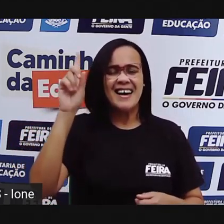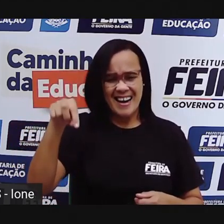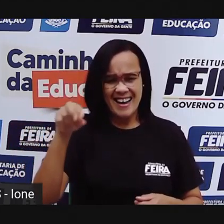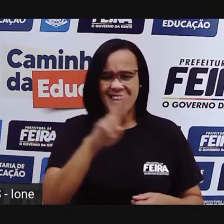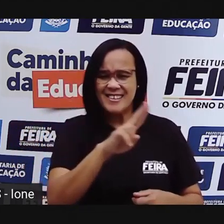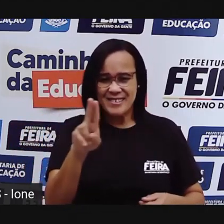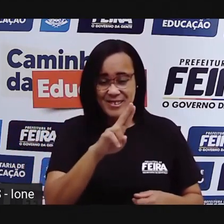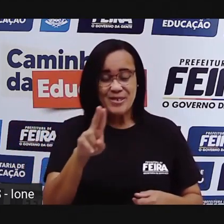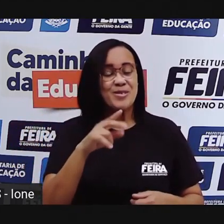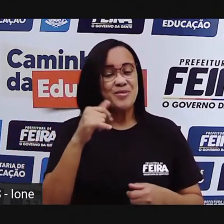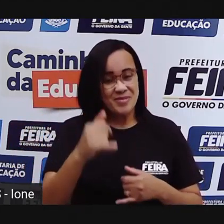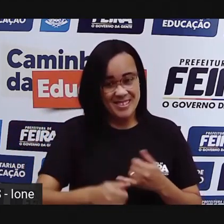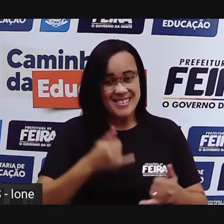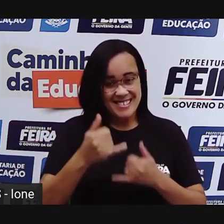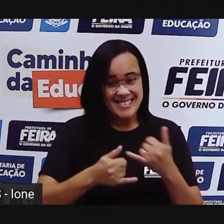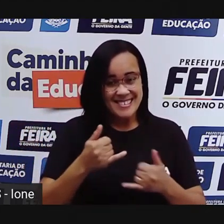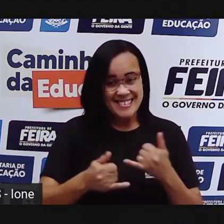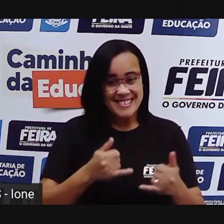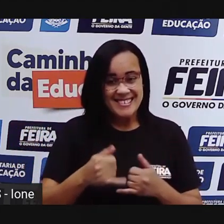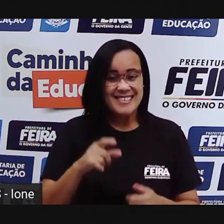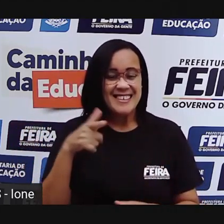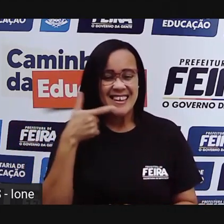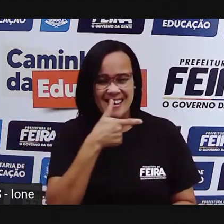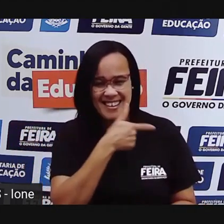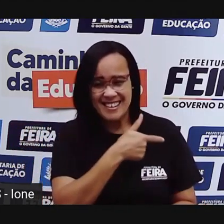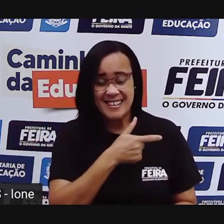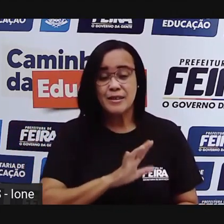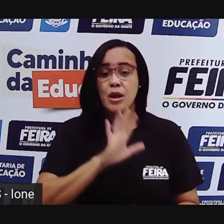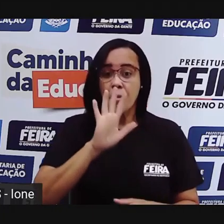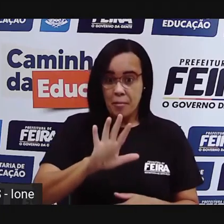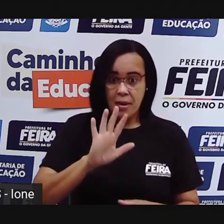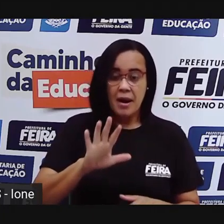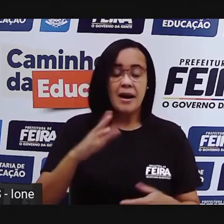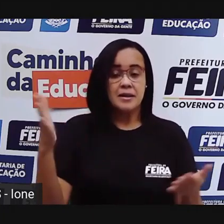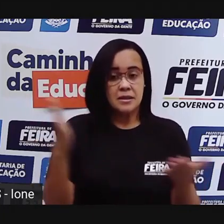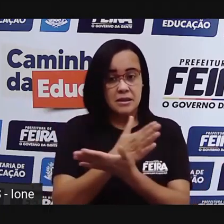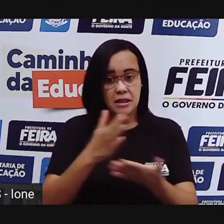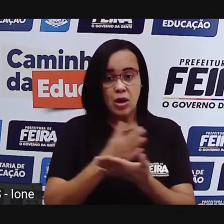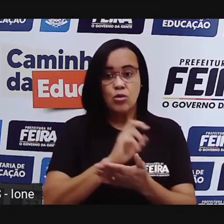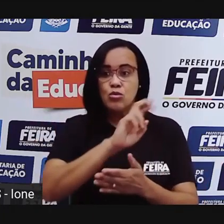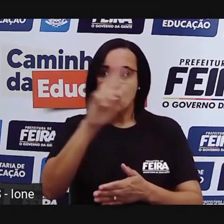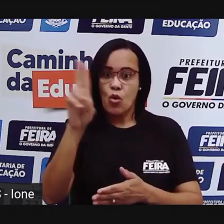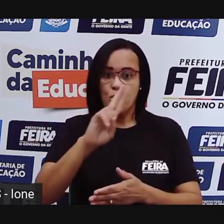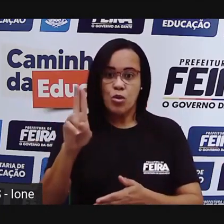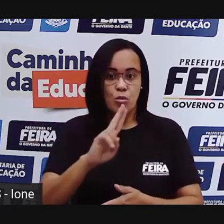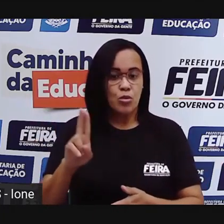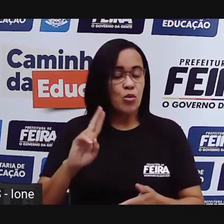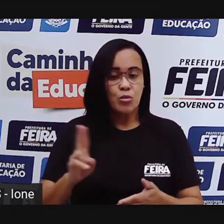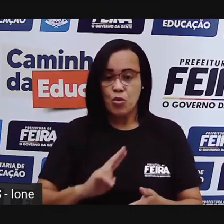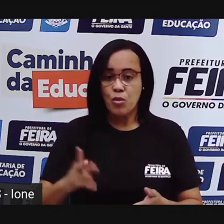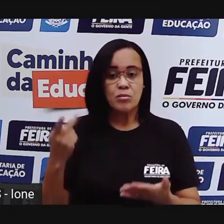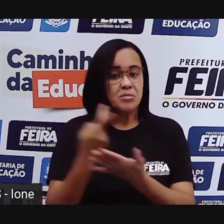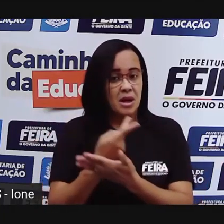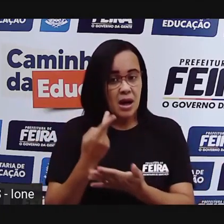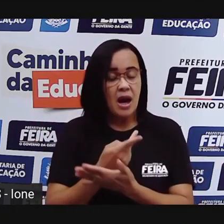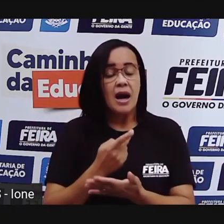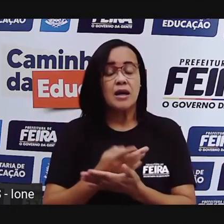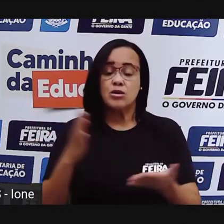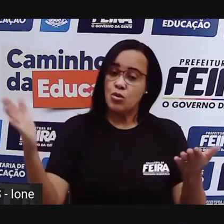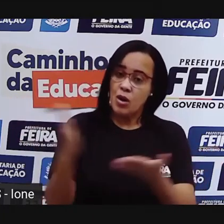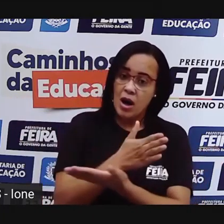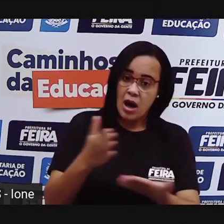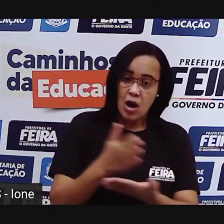chamam de Balangandão. Não está errado. Algumas pessoas chamam de Balangandã e outras de